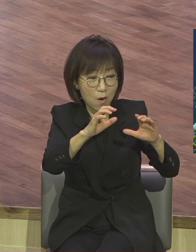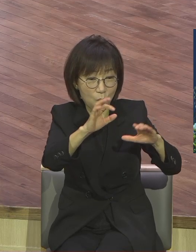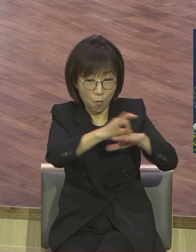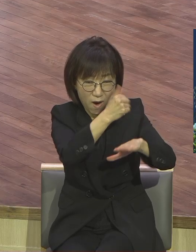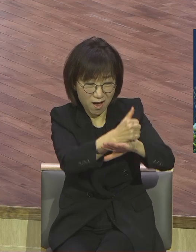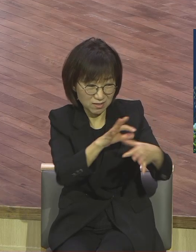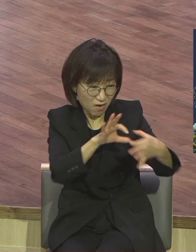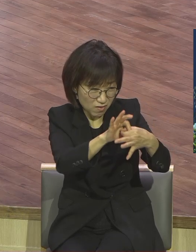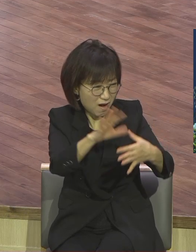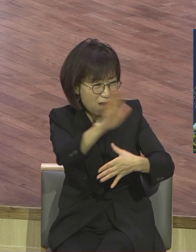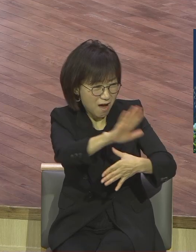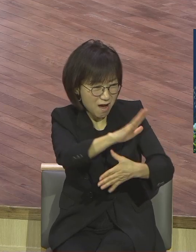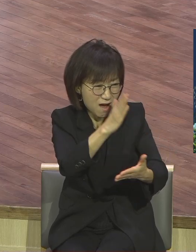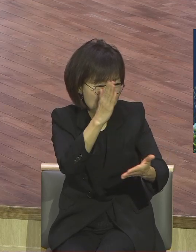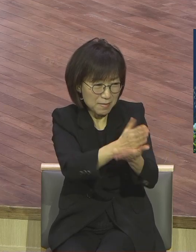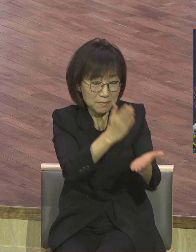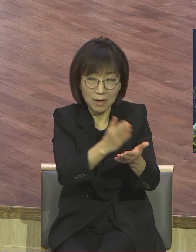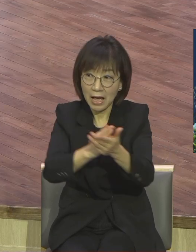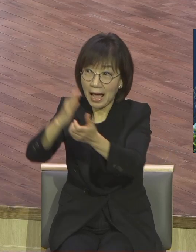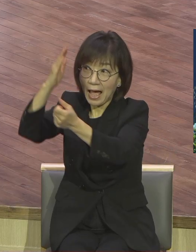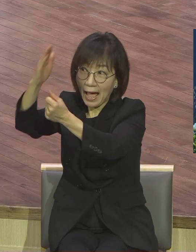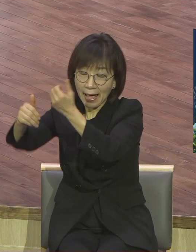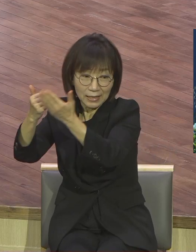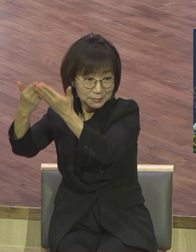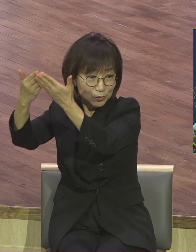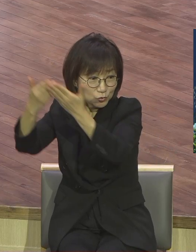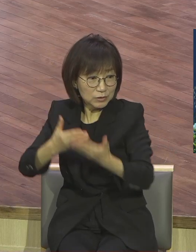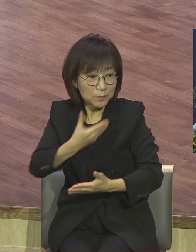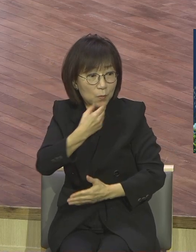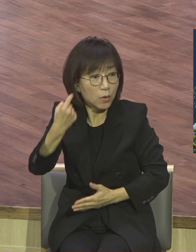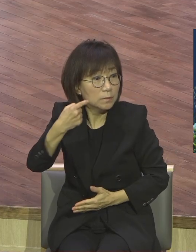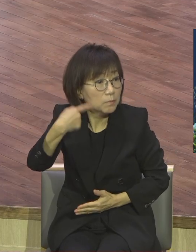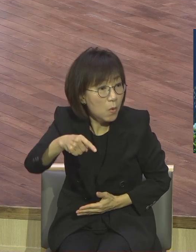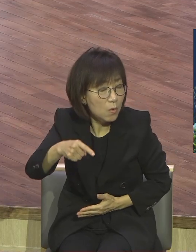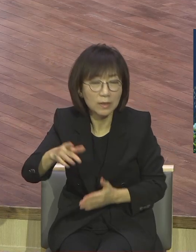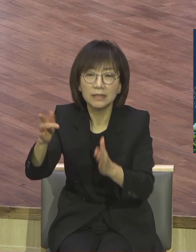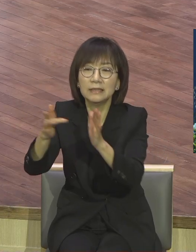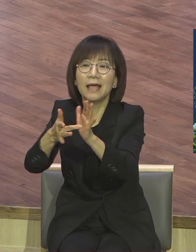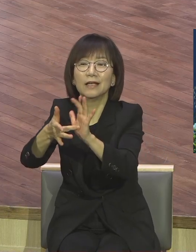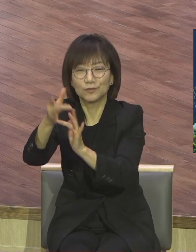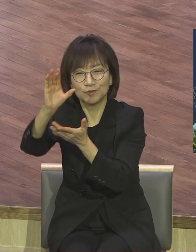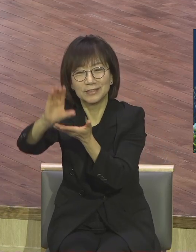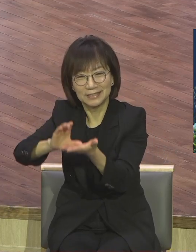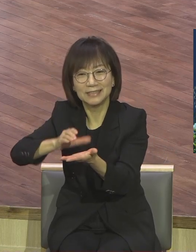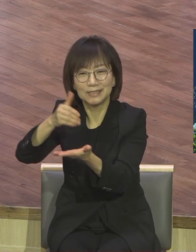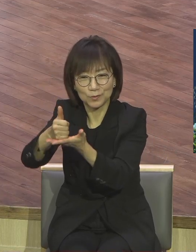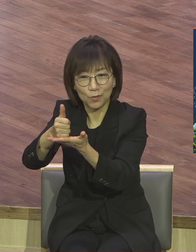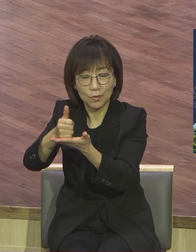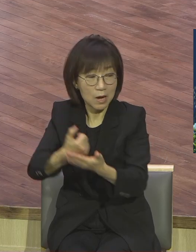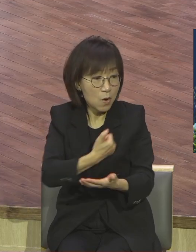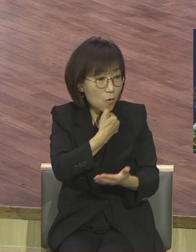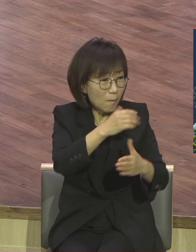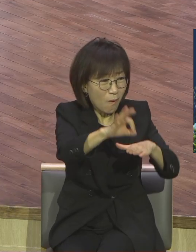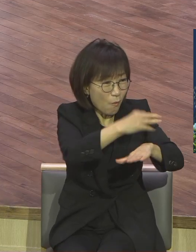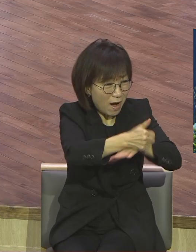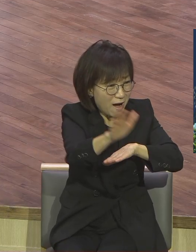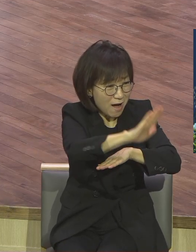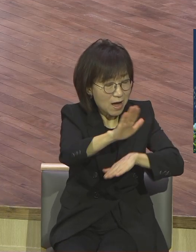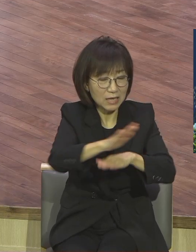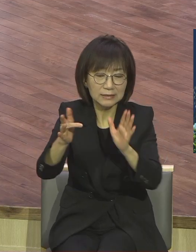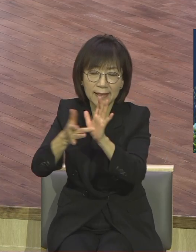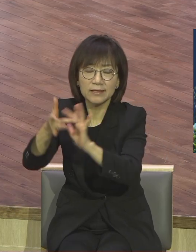복음이야. 하나님의 복음은 예수 그리스도다. 이 예수 그리스도께서